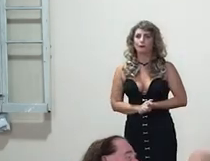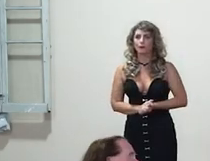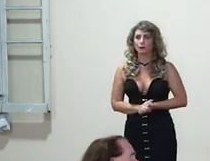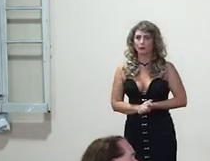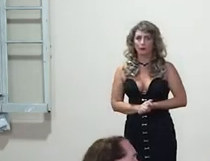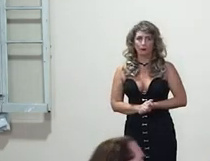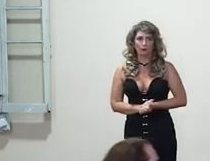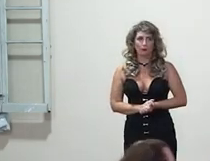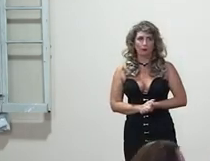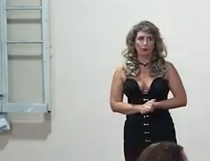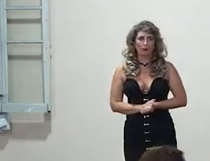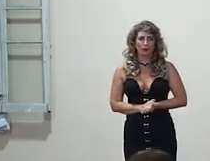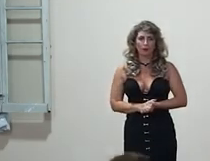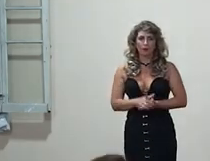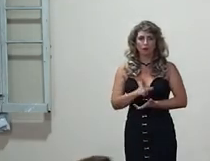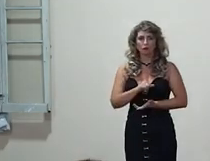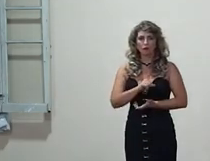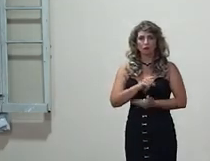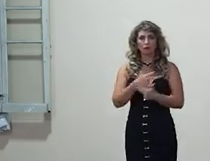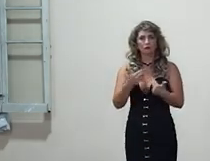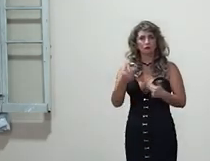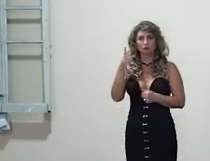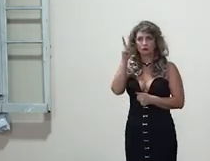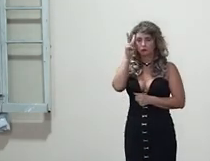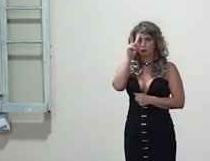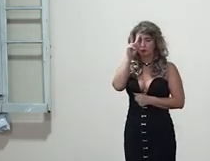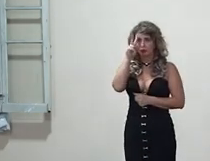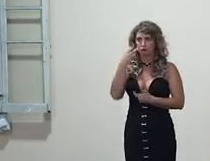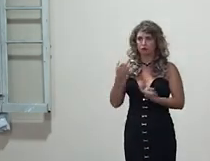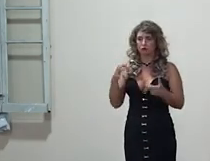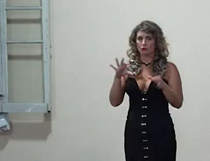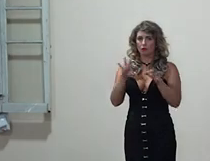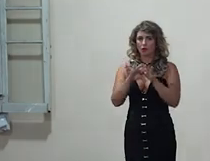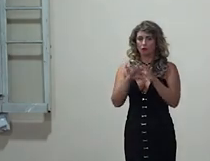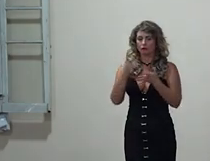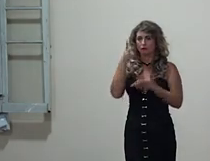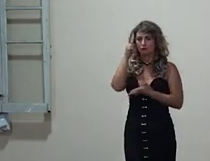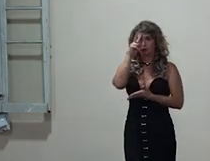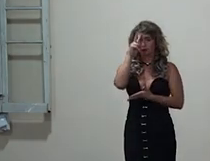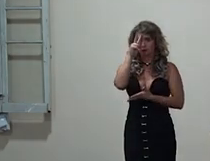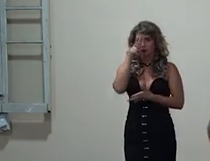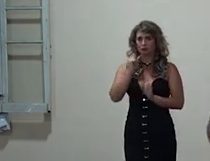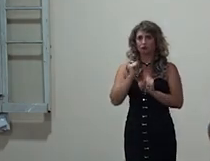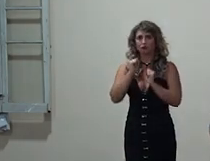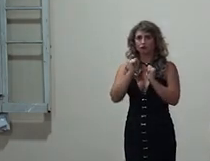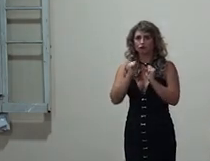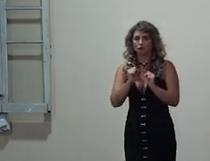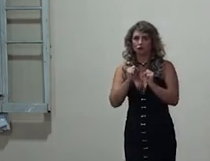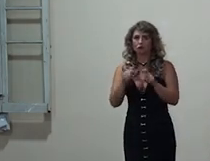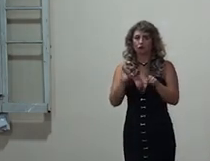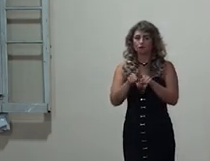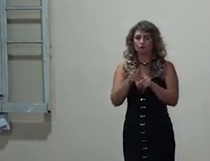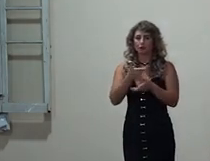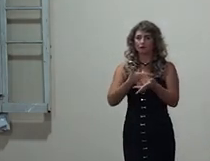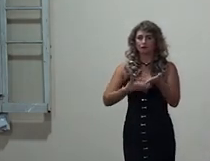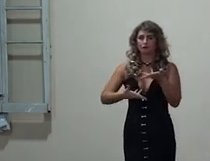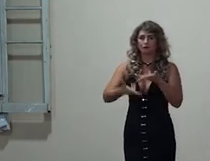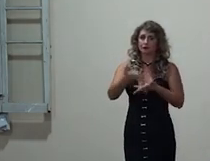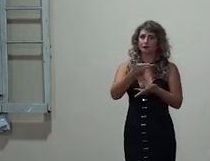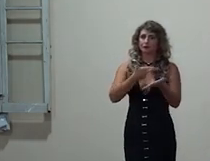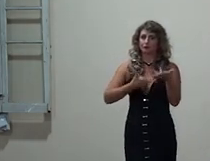Nós temos algum historiador, alguém ligado à história, que poderia também